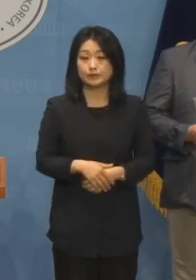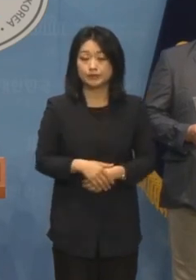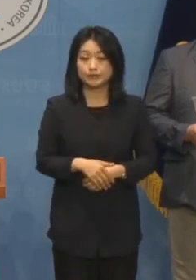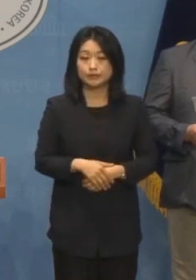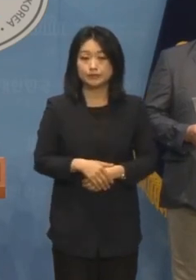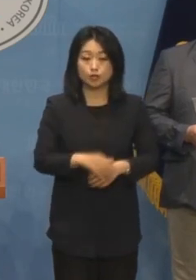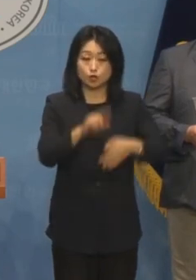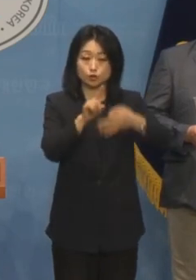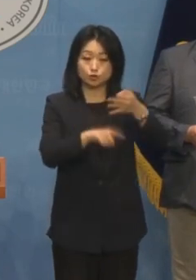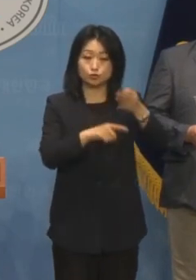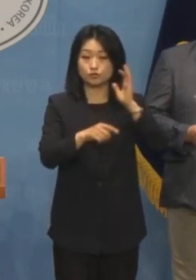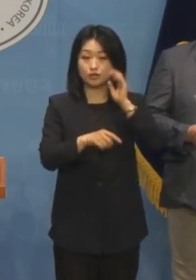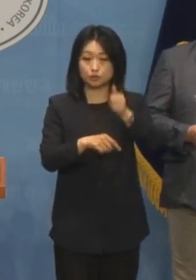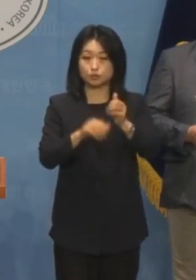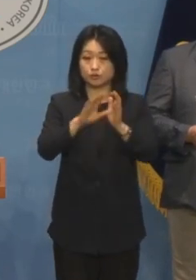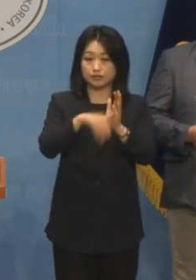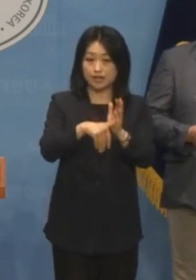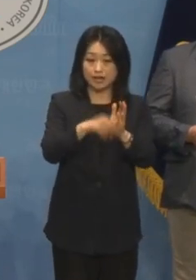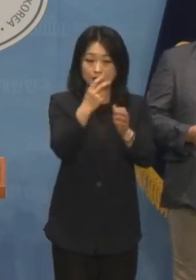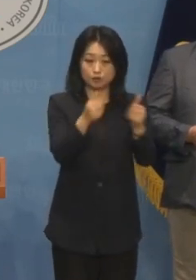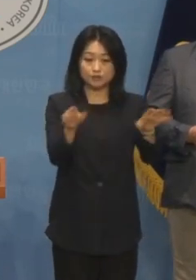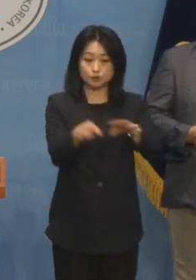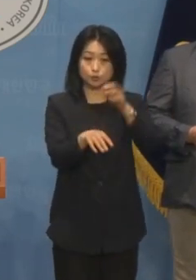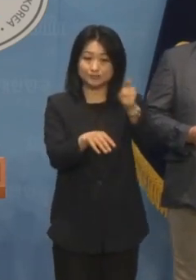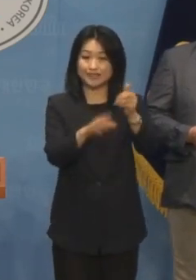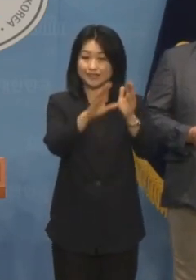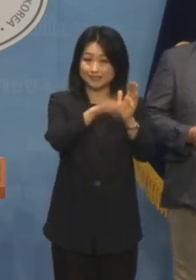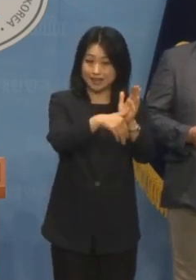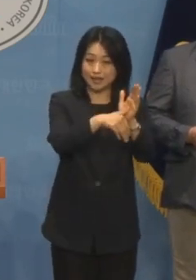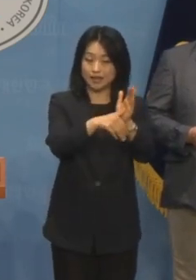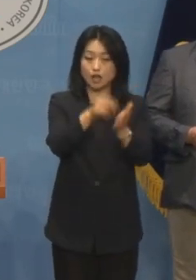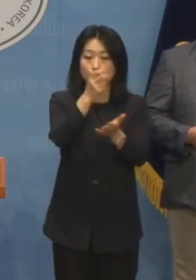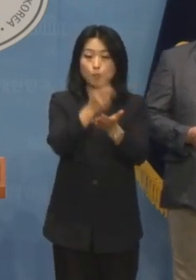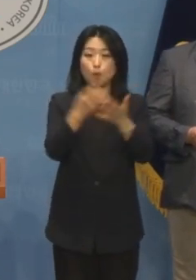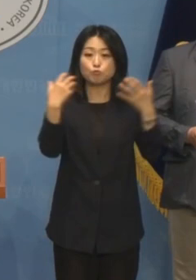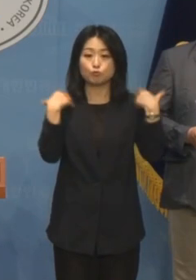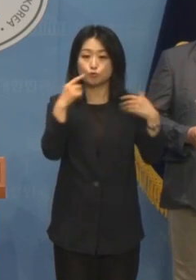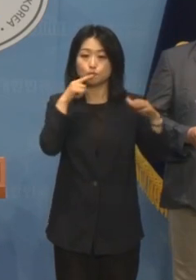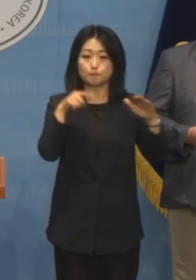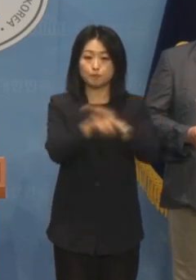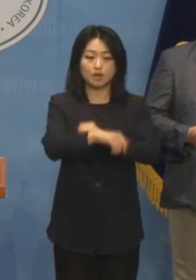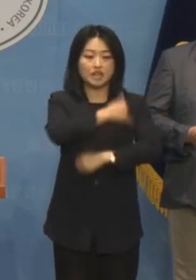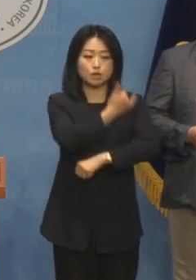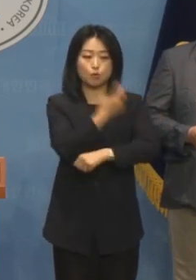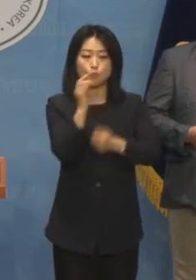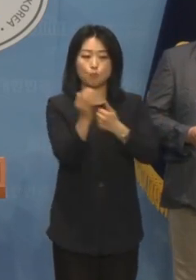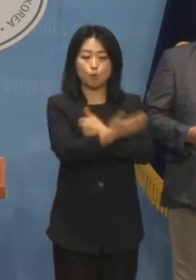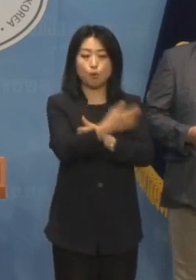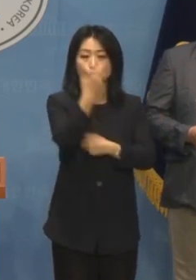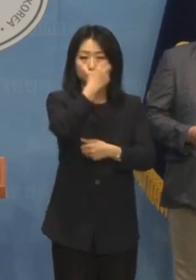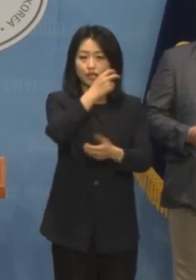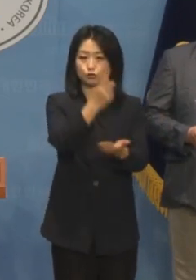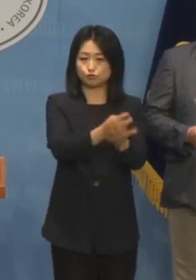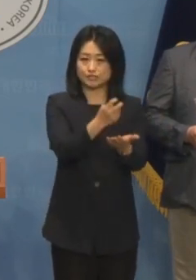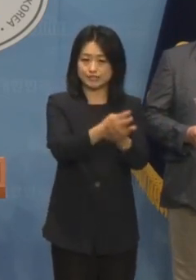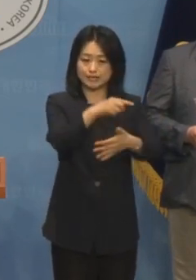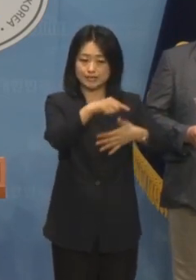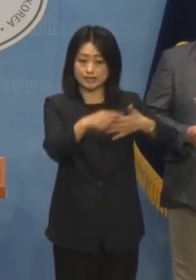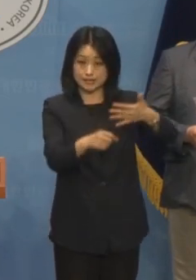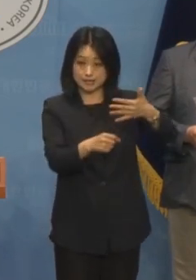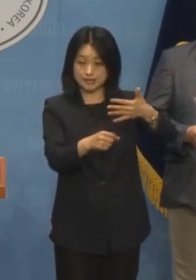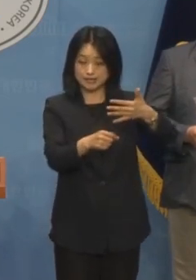특히 윤석열 대통령이 검찰총장 시절 법무부령으로 만들어진 인권보호수사규칙이나 인권위원회 같은